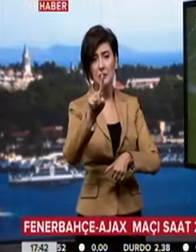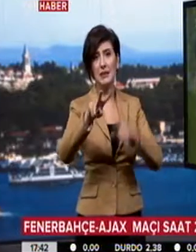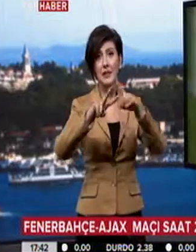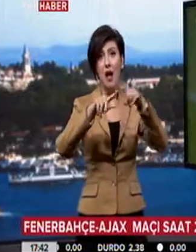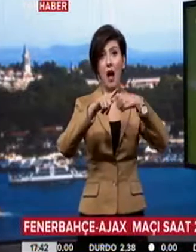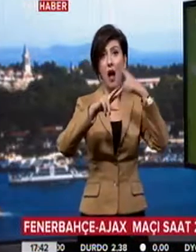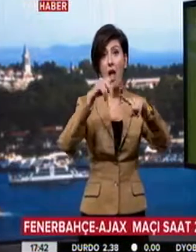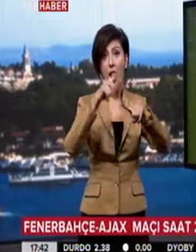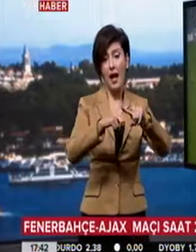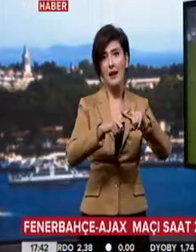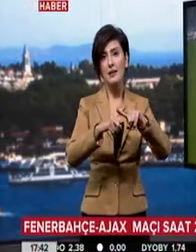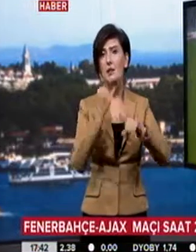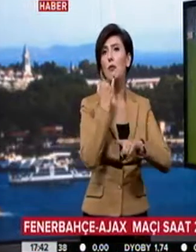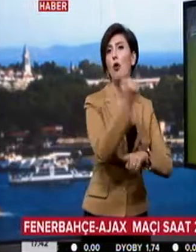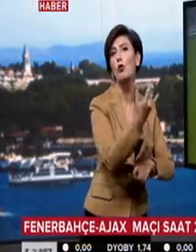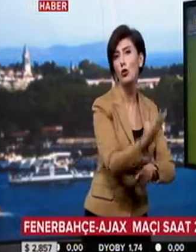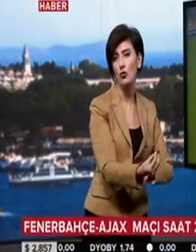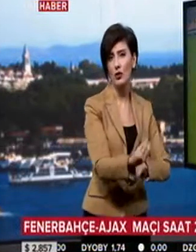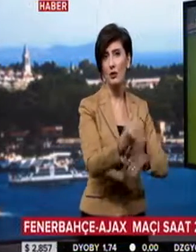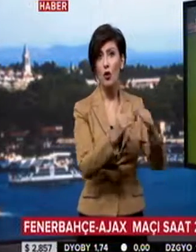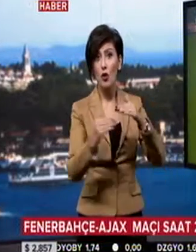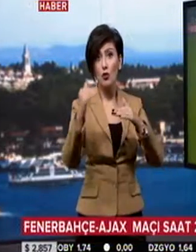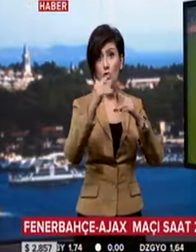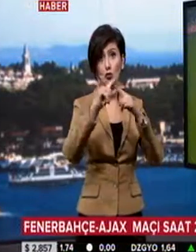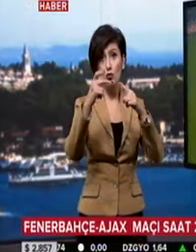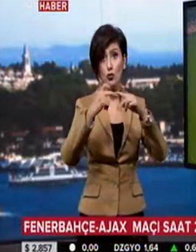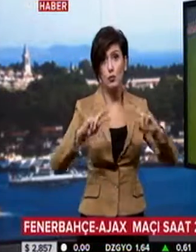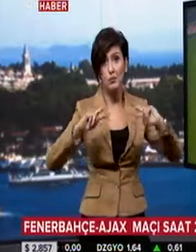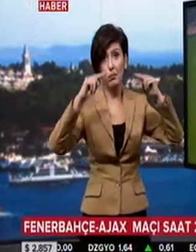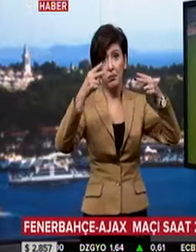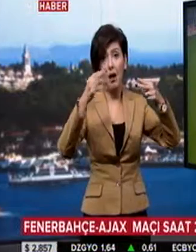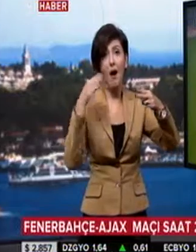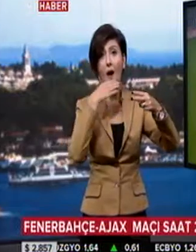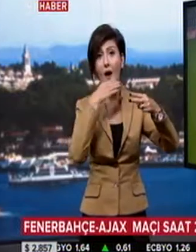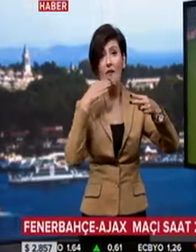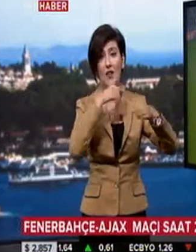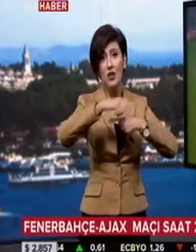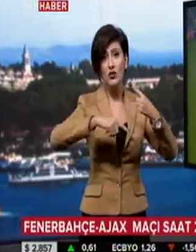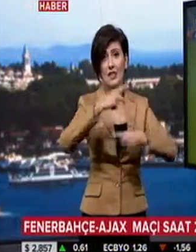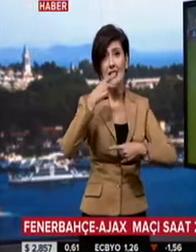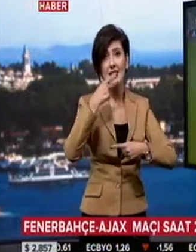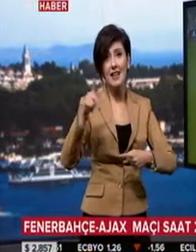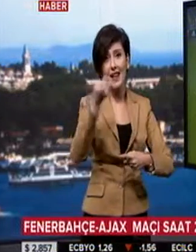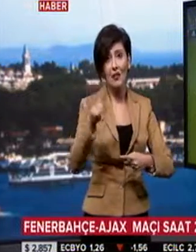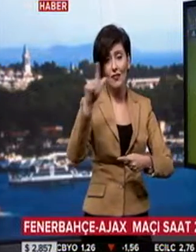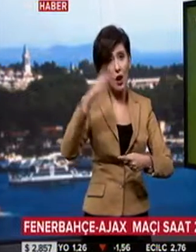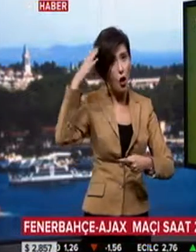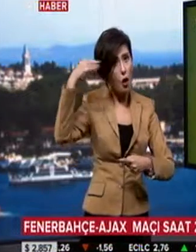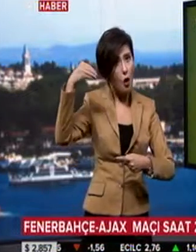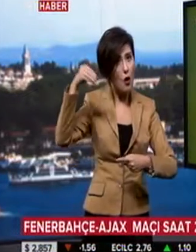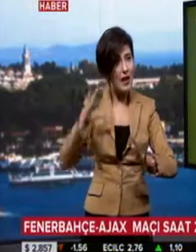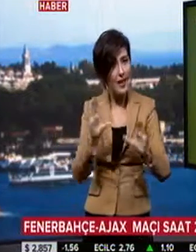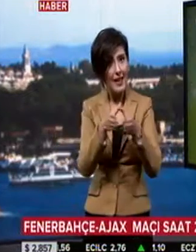saat 21'de Ajax'a konuk olacak. Üst tura çıkmak için avantaj arayan Sarı